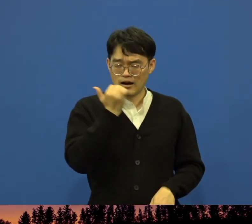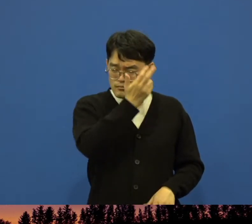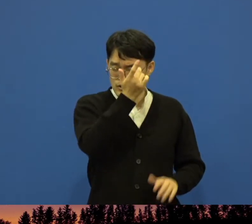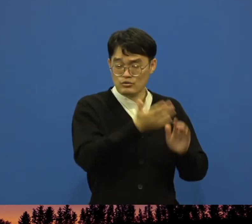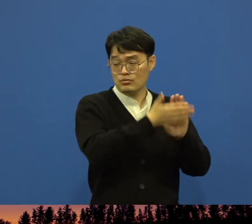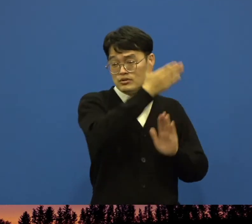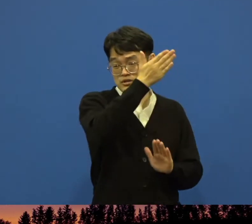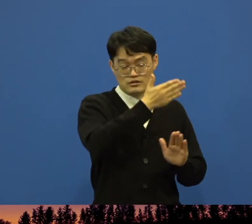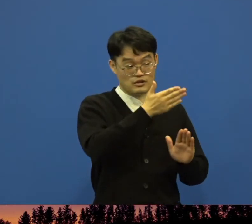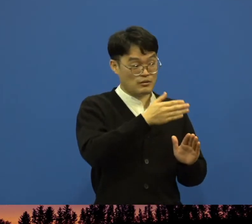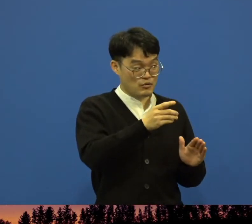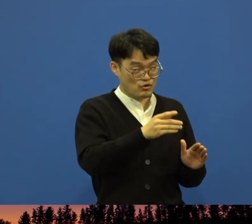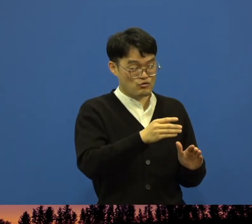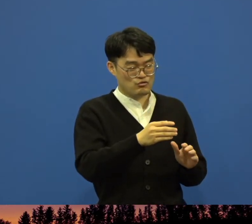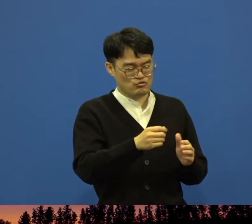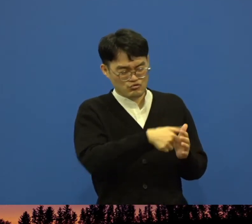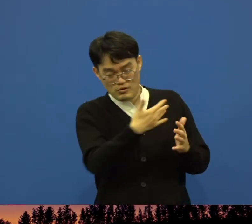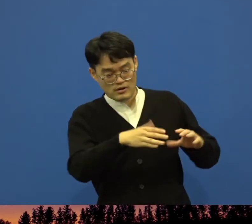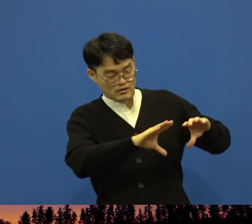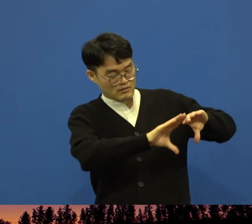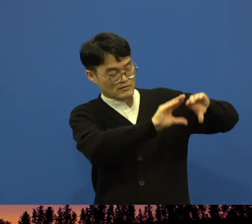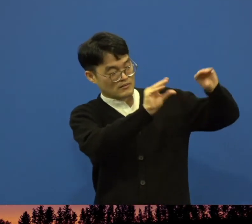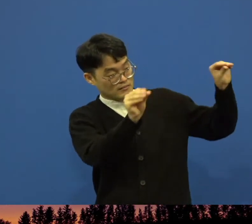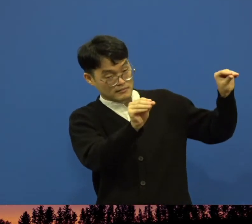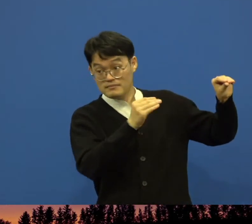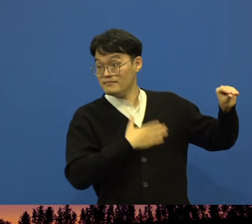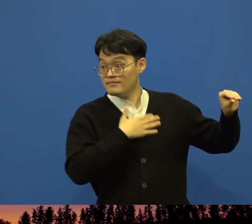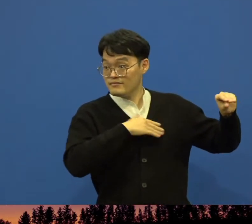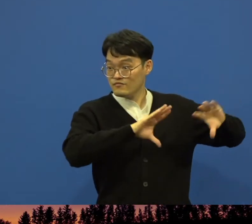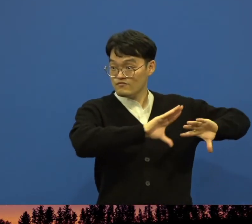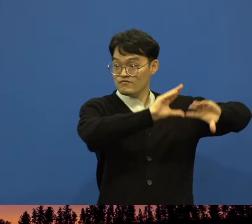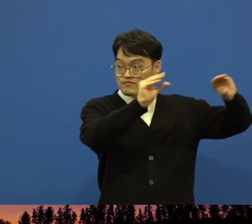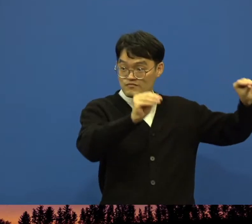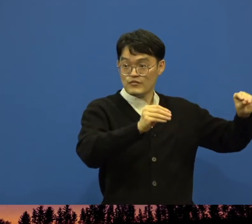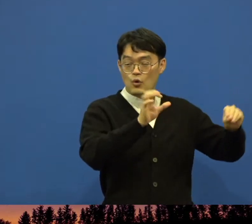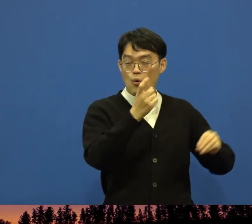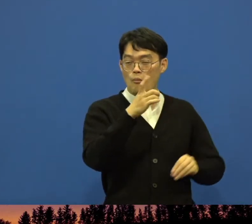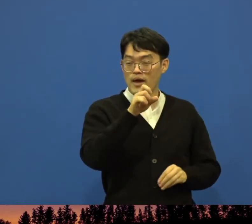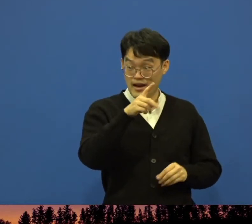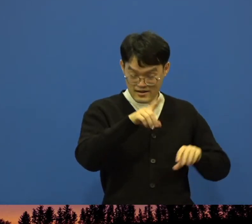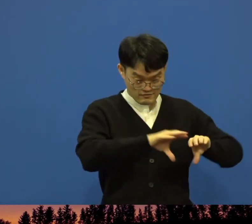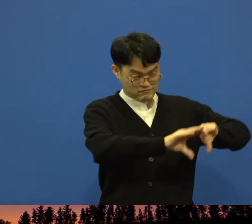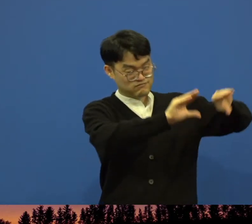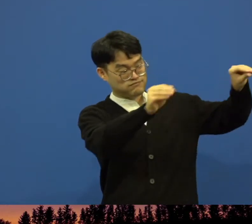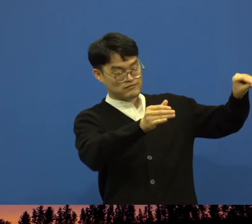그 명소 오페라 하우스가 있고 오페라 하우스에는 이 한쪽은 오페라 하우스가 있고 한쪽은